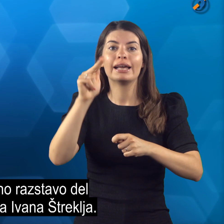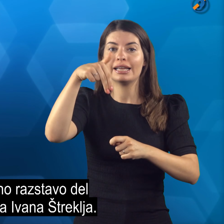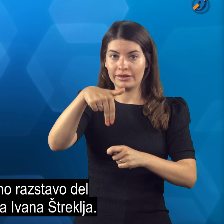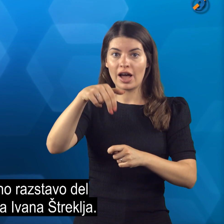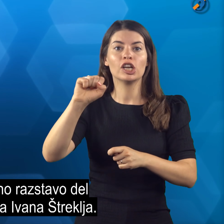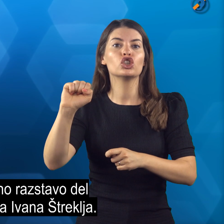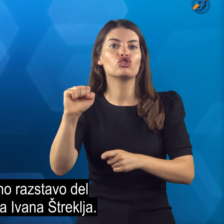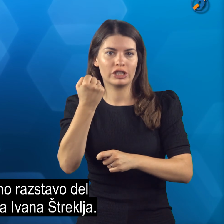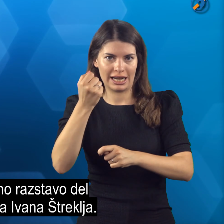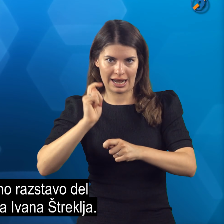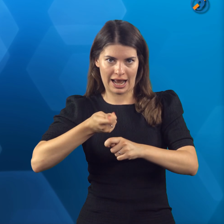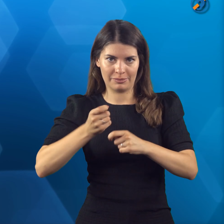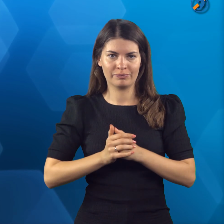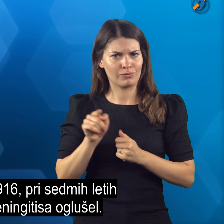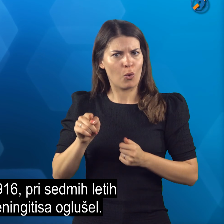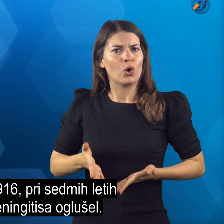Ivana Štreklja.